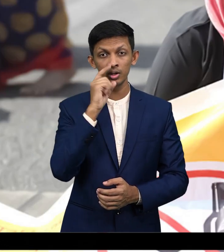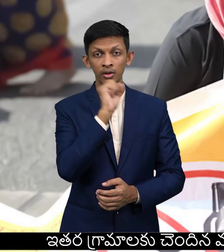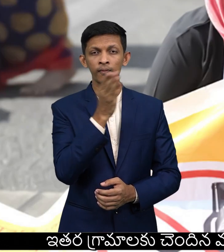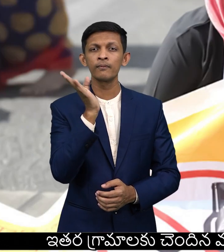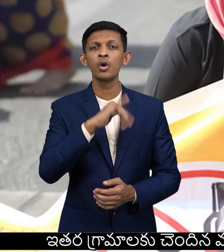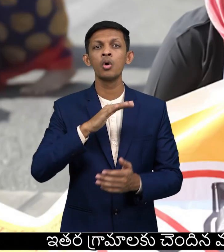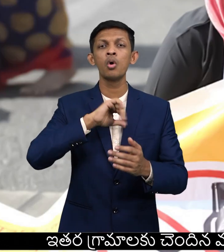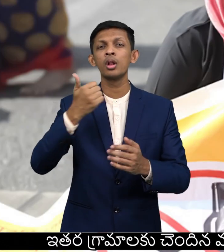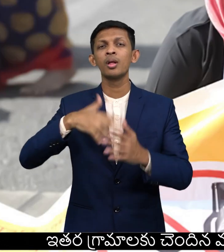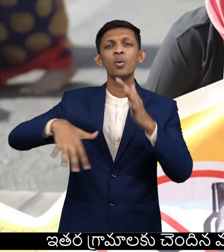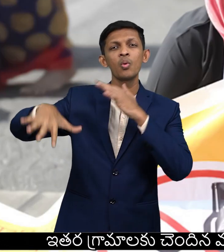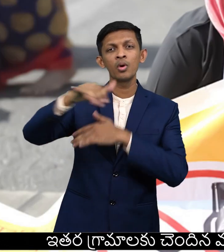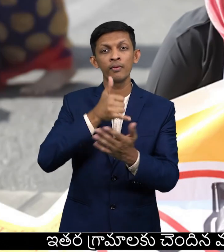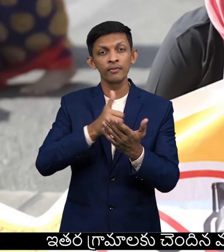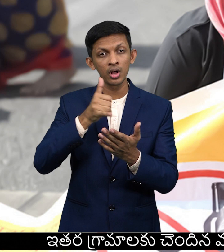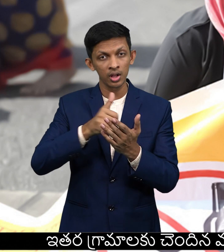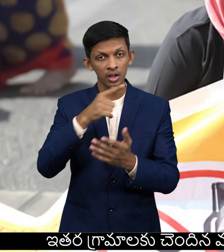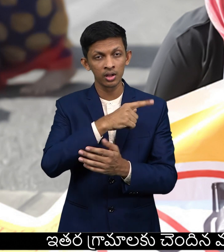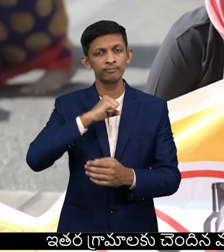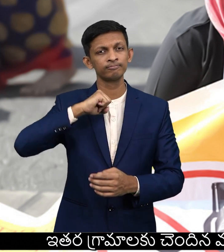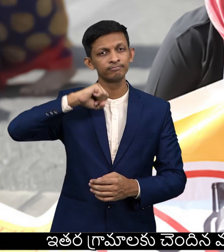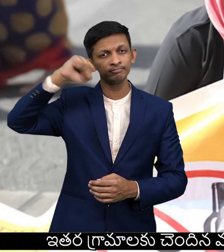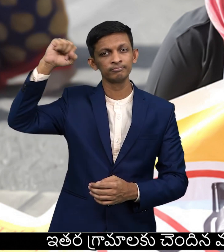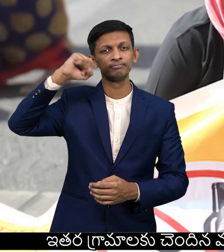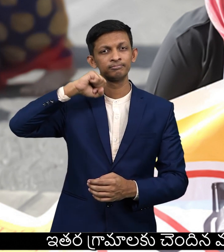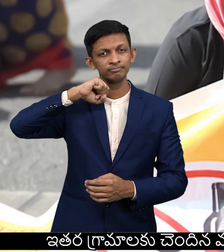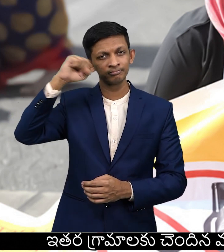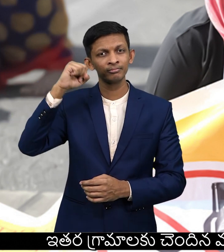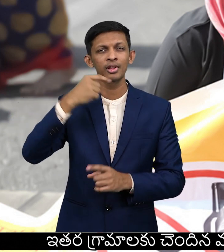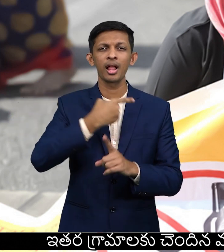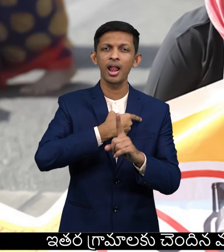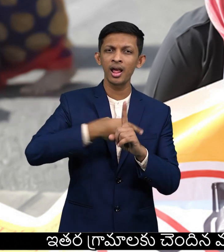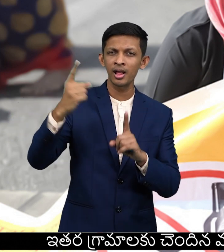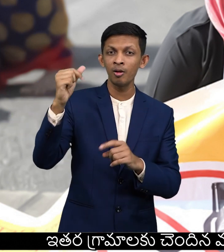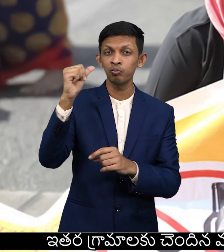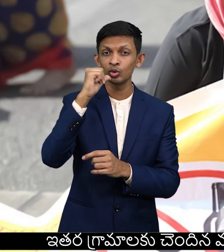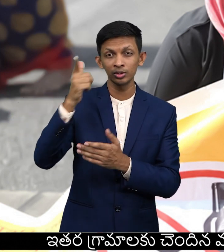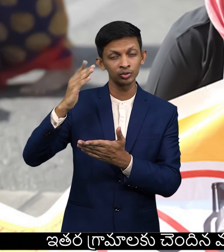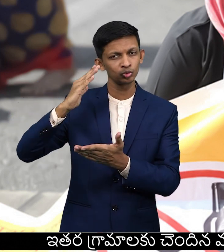1992లో ఇతర గ్రామాలకు చెందిన మహిళలు కూడా అరకు అమ్మకాలను వ్యతిరేకిస్తూ